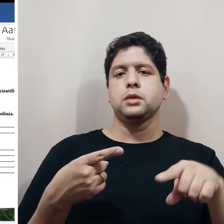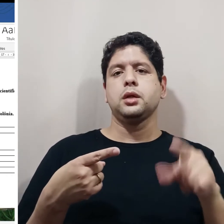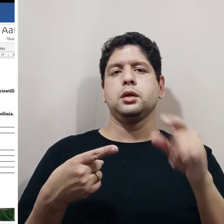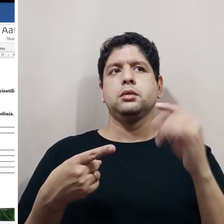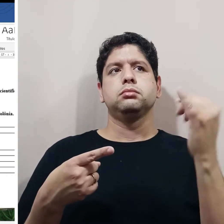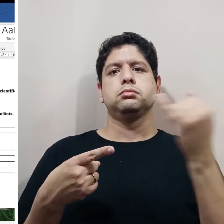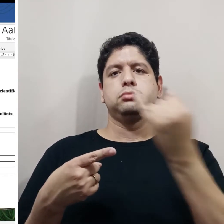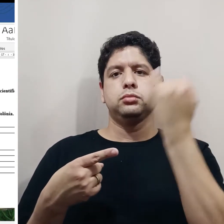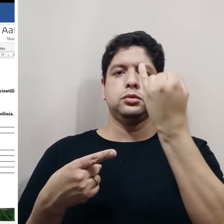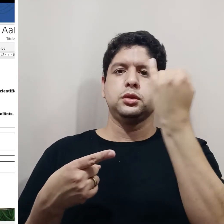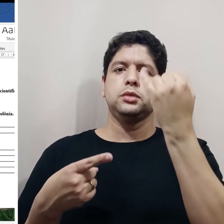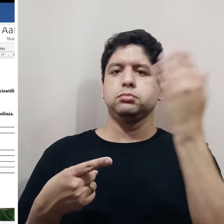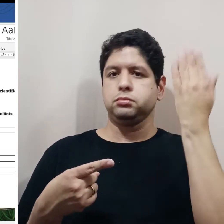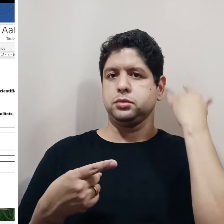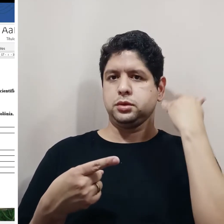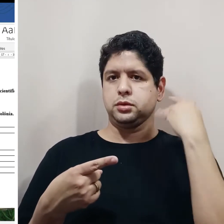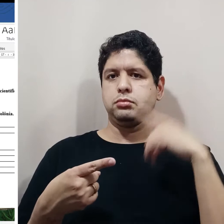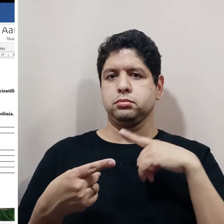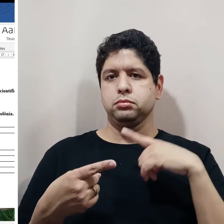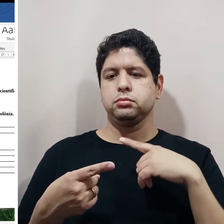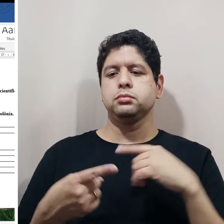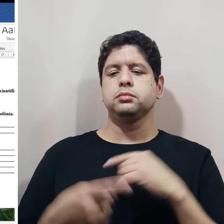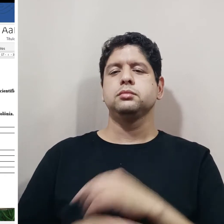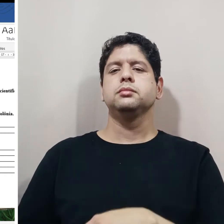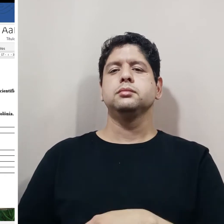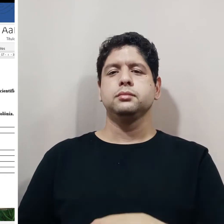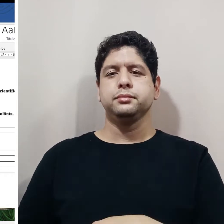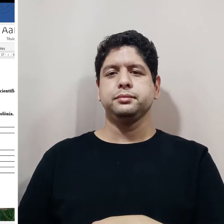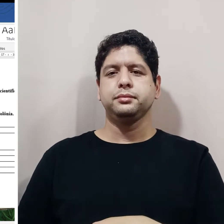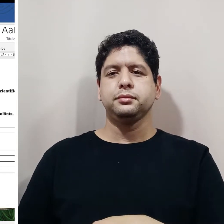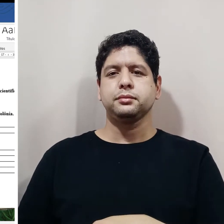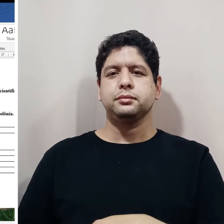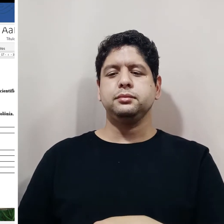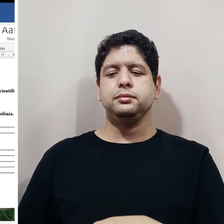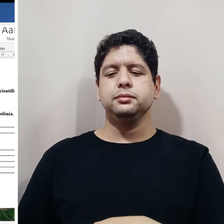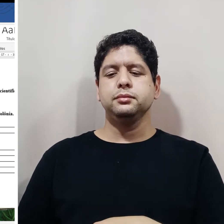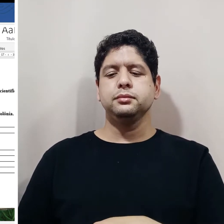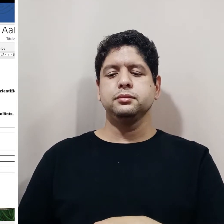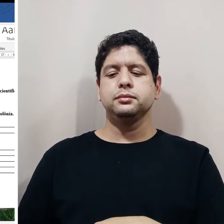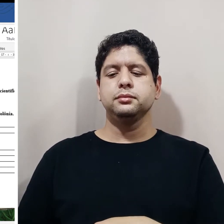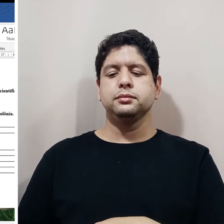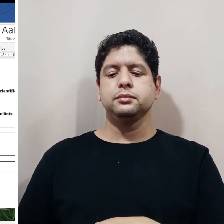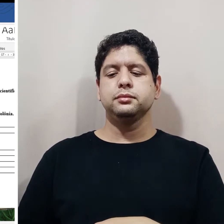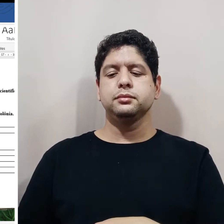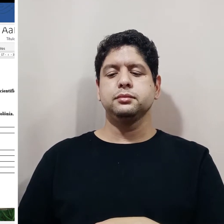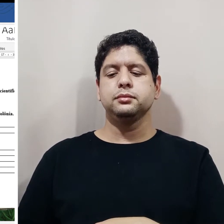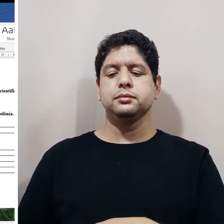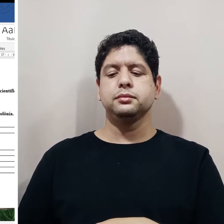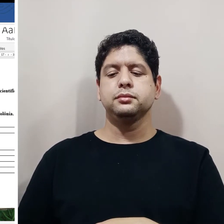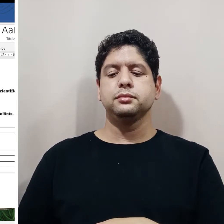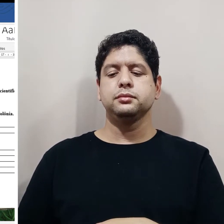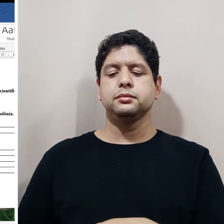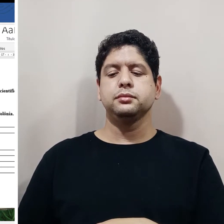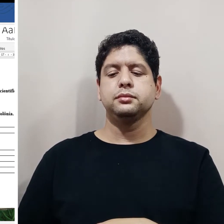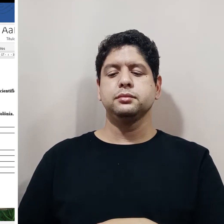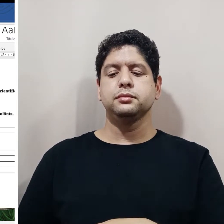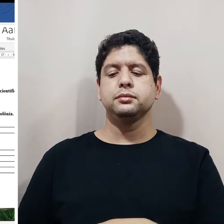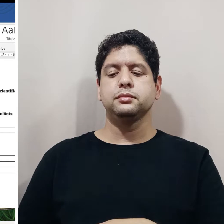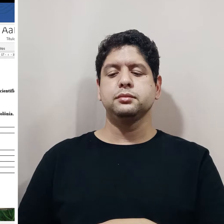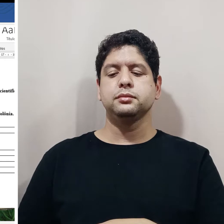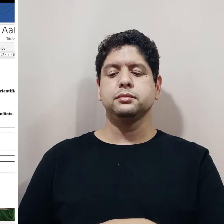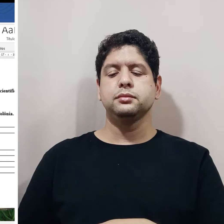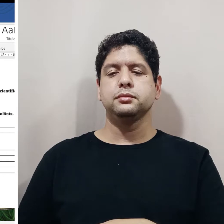como características a valorização, né, do ser humano, uma característica